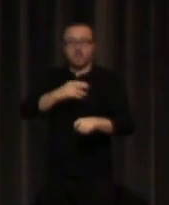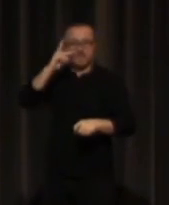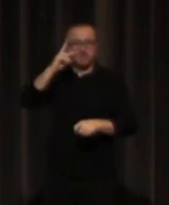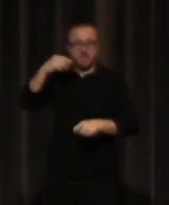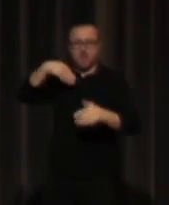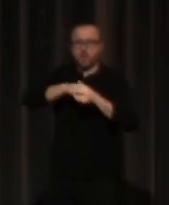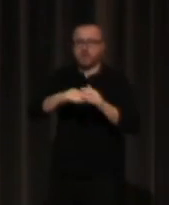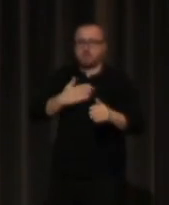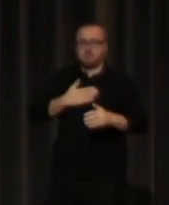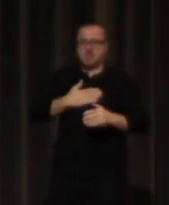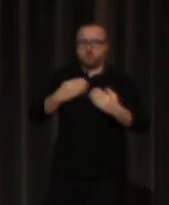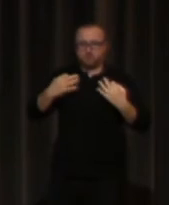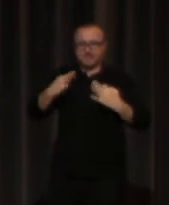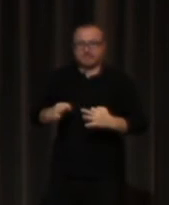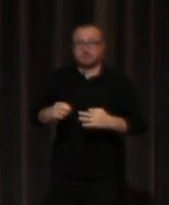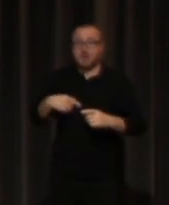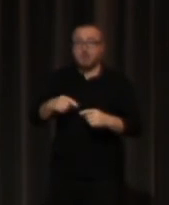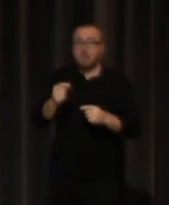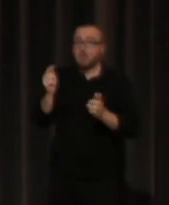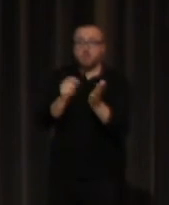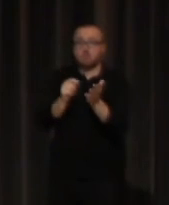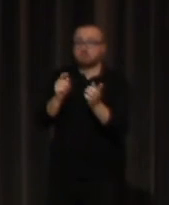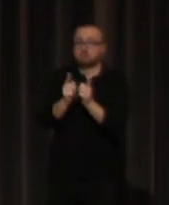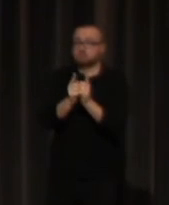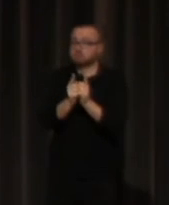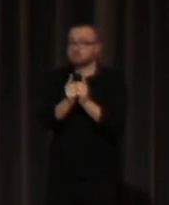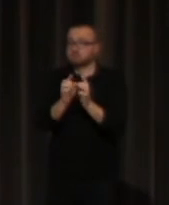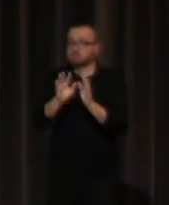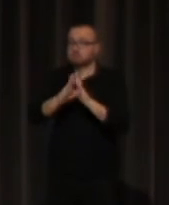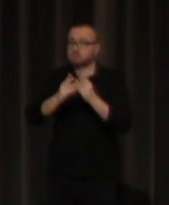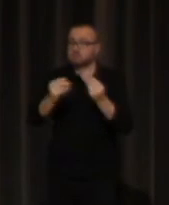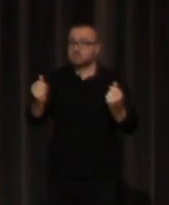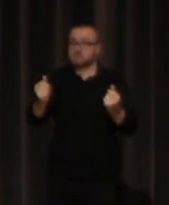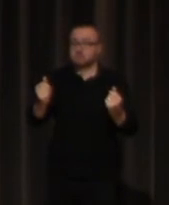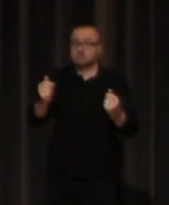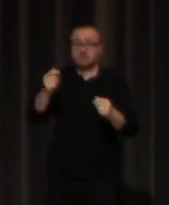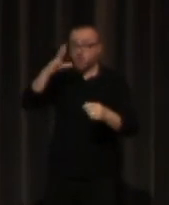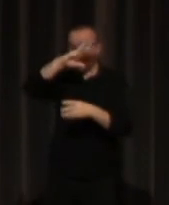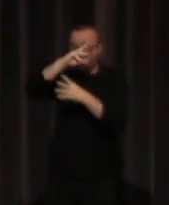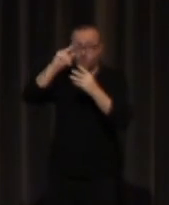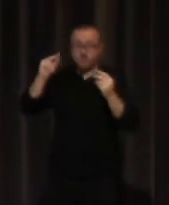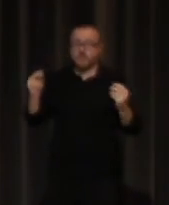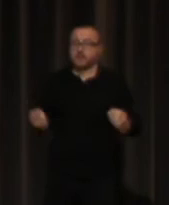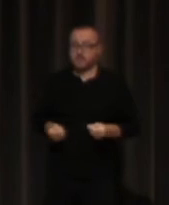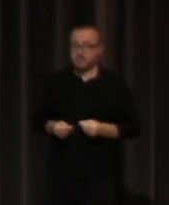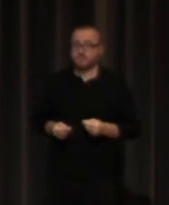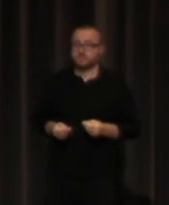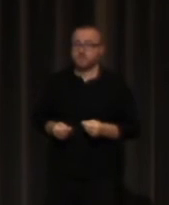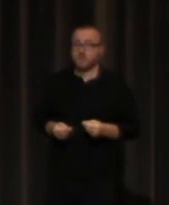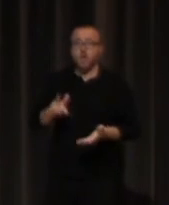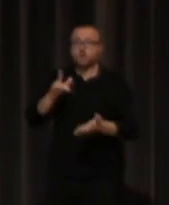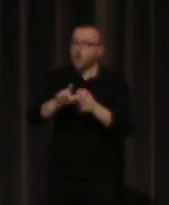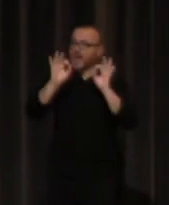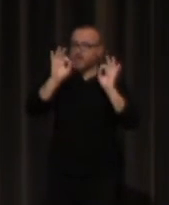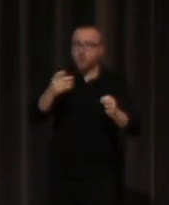però això es fondrà, desapareixerà per sempre. I el mateix passa també amb l'amor, si